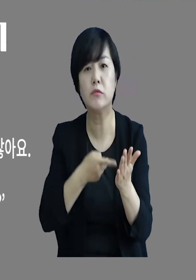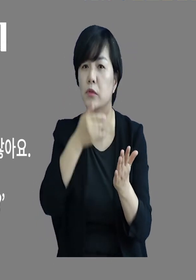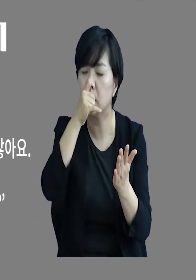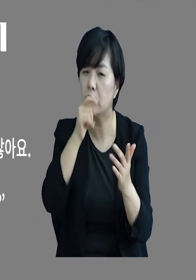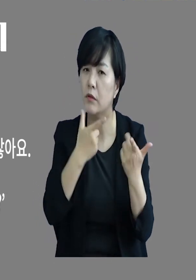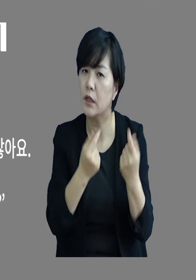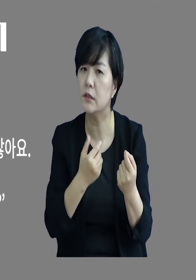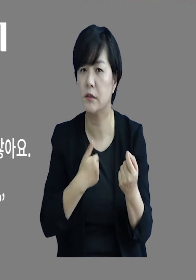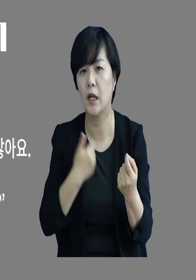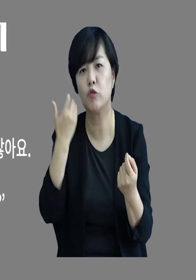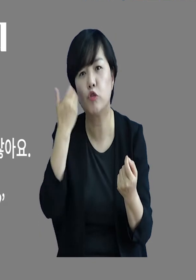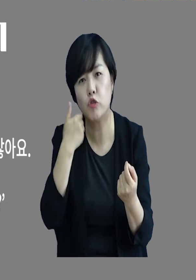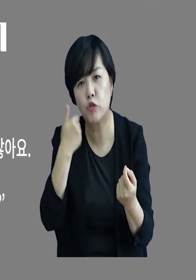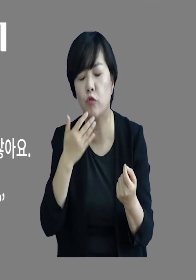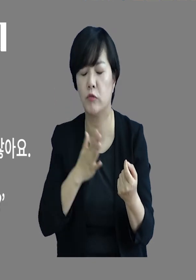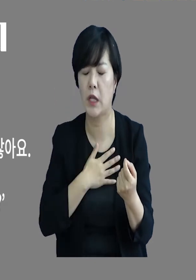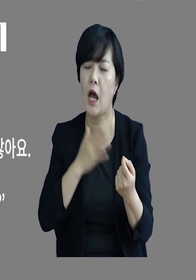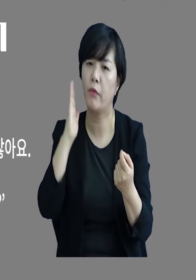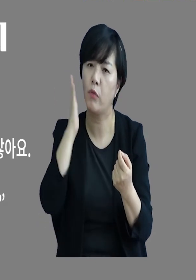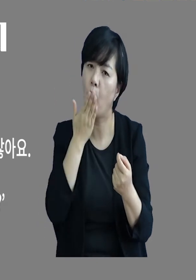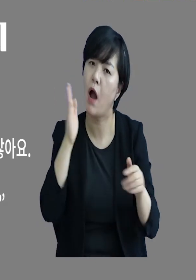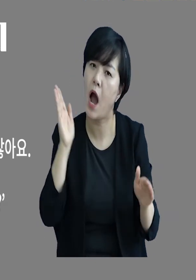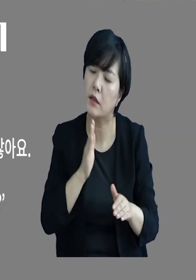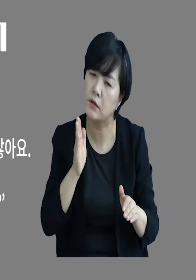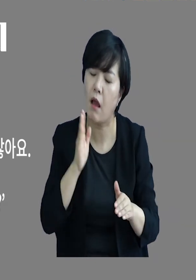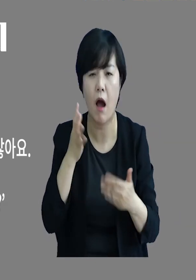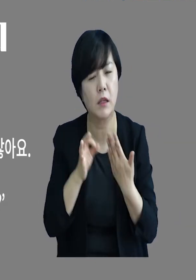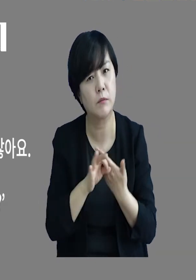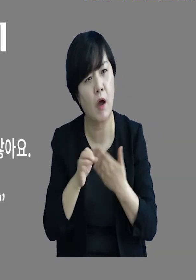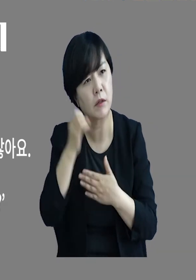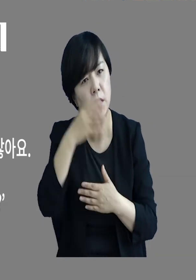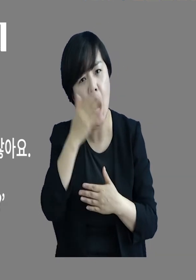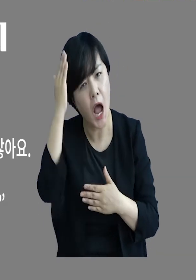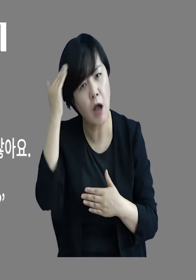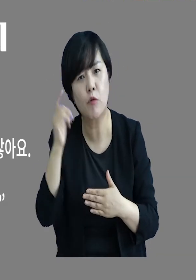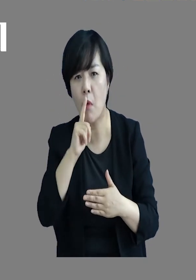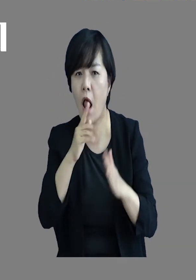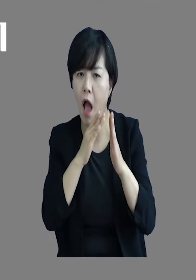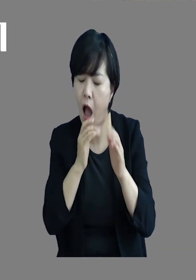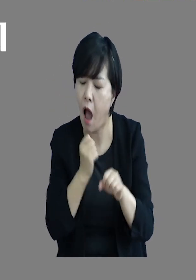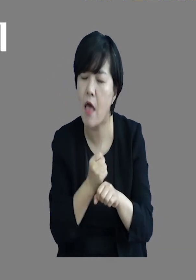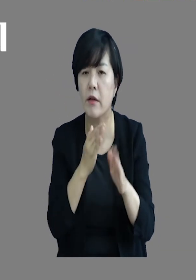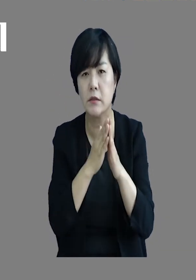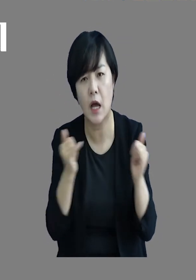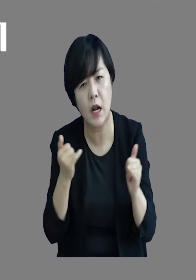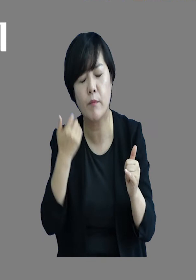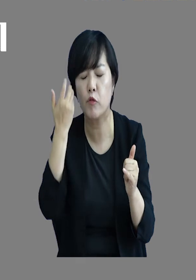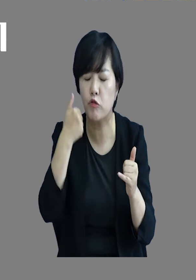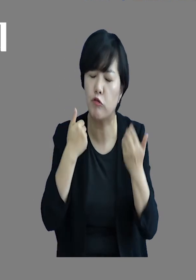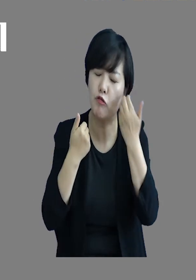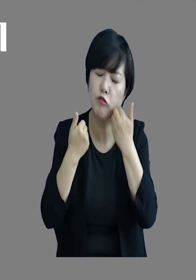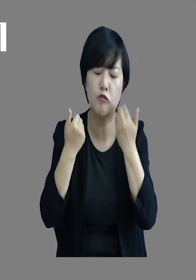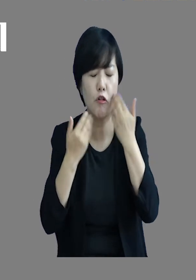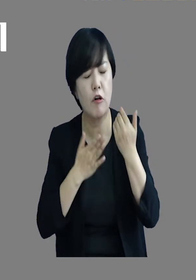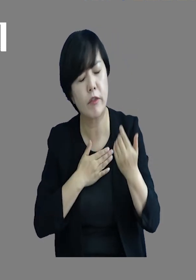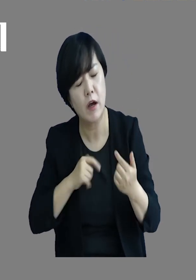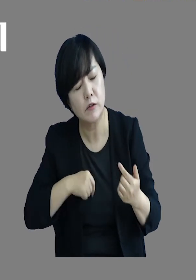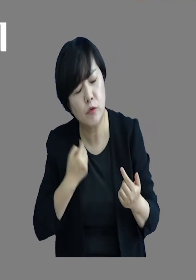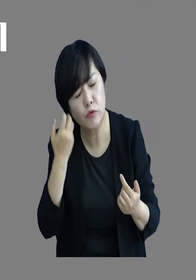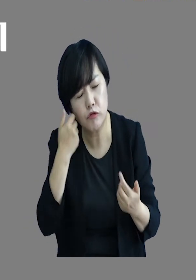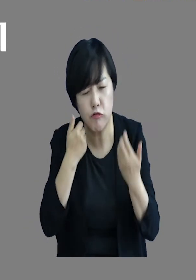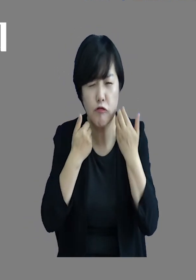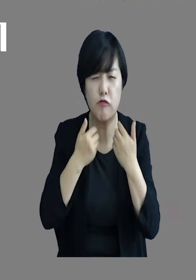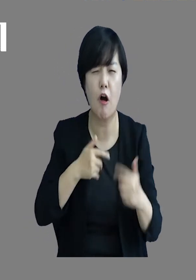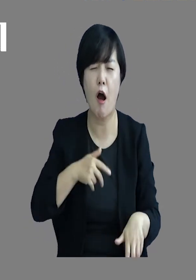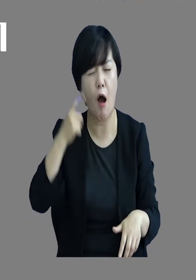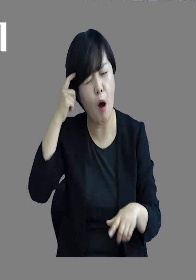이렇게 해서 나는 누구인가, 나는 청각장애인인가, 그냥 한국말을 하는 사람인가, 이렇게 이제 여러 가지 자기의